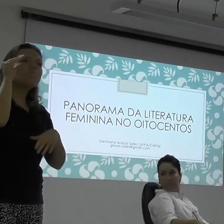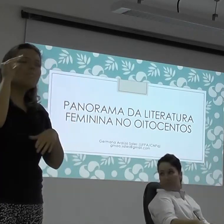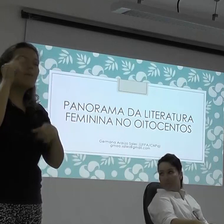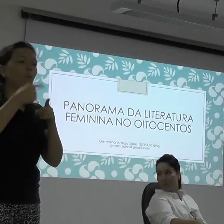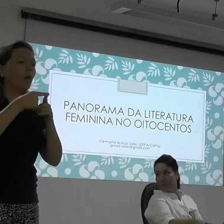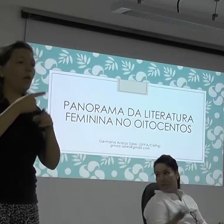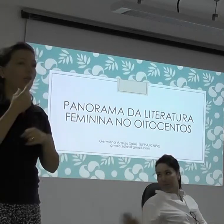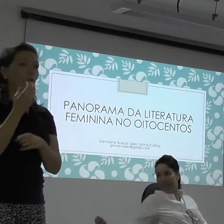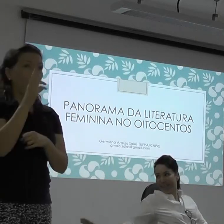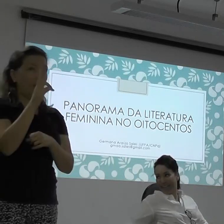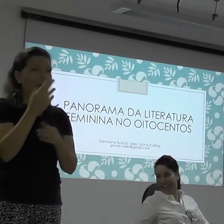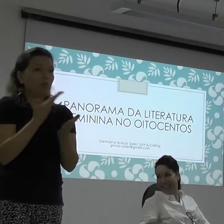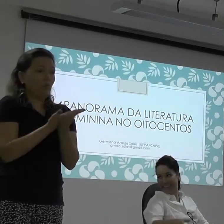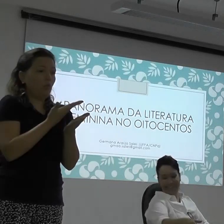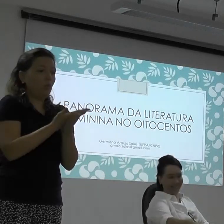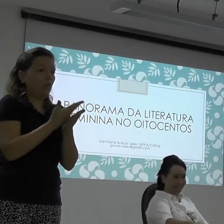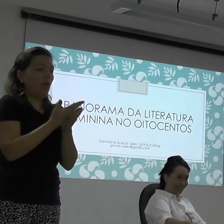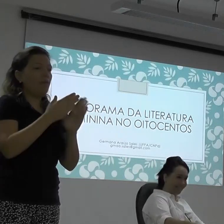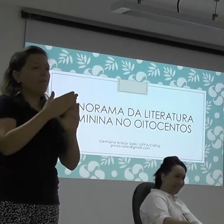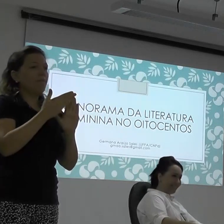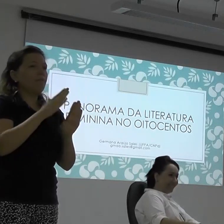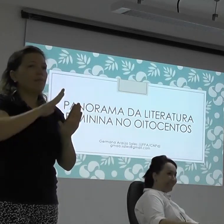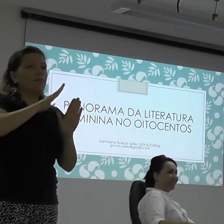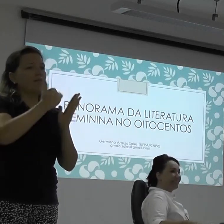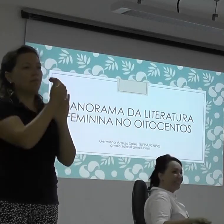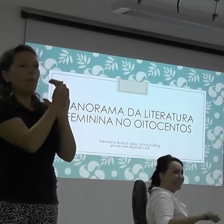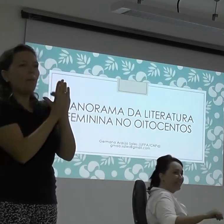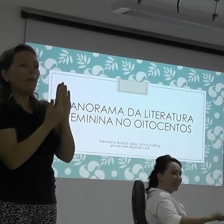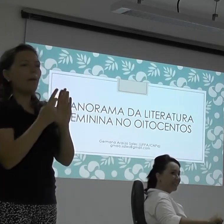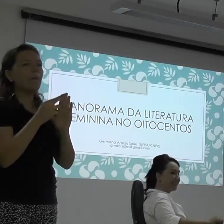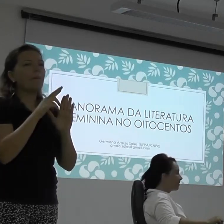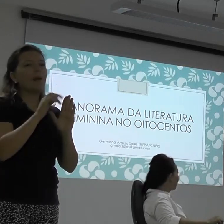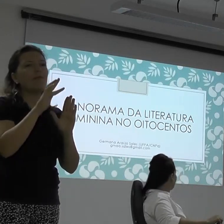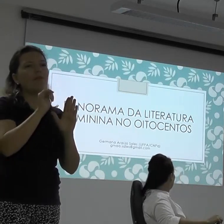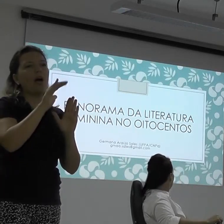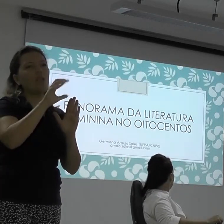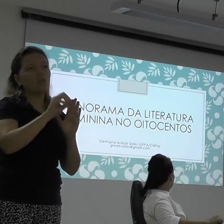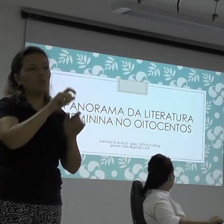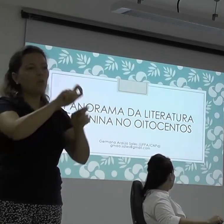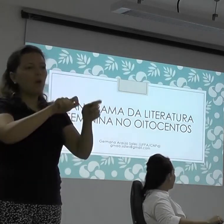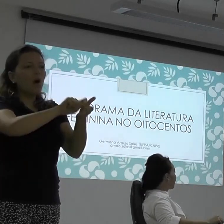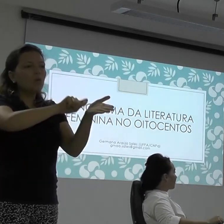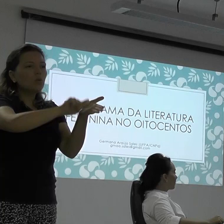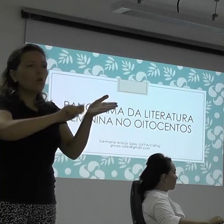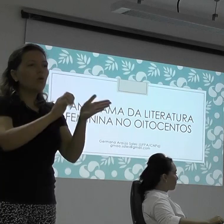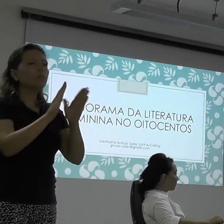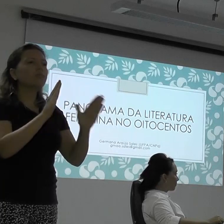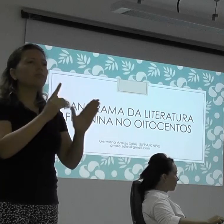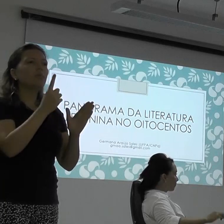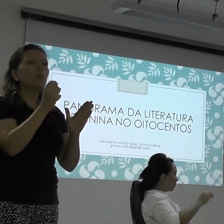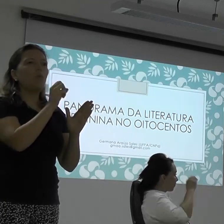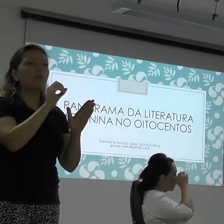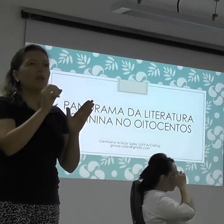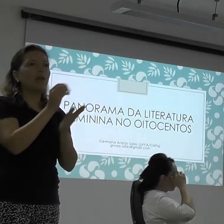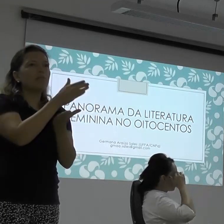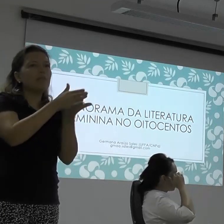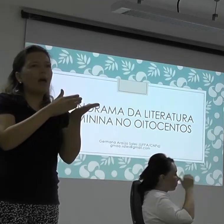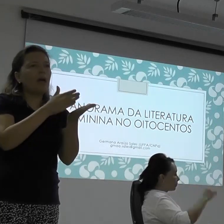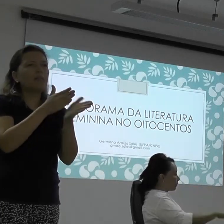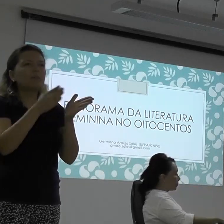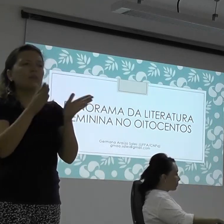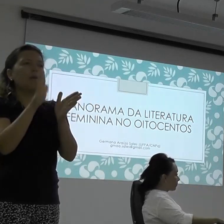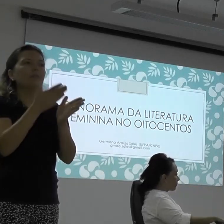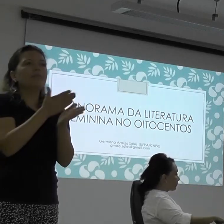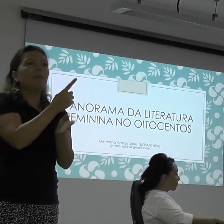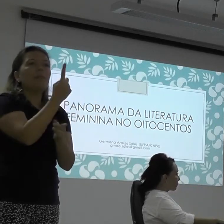doutorado com os prefácios dos autores oitocentistas da segunda metade da segunda metade do século não, da